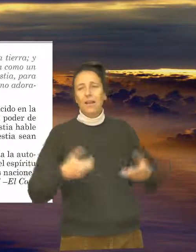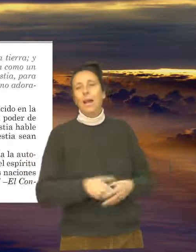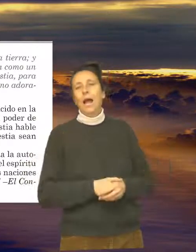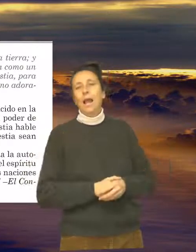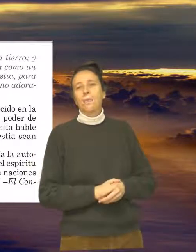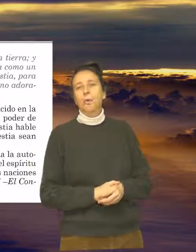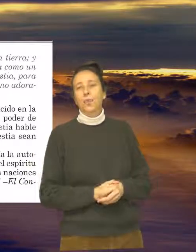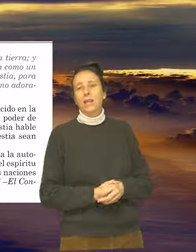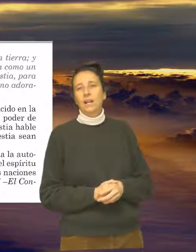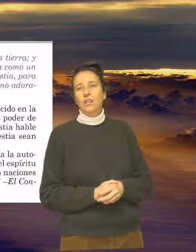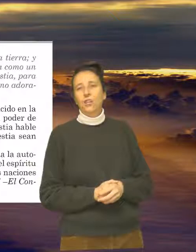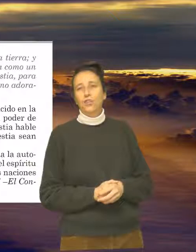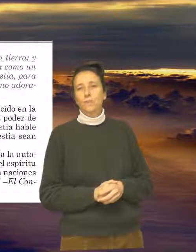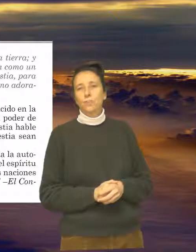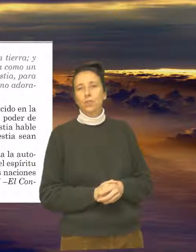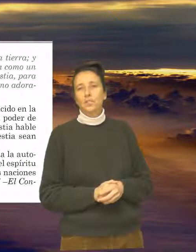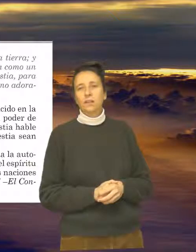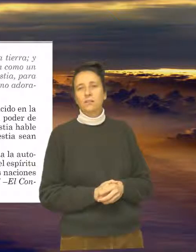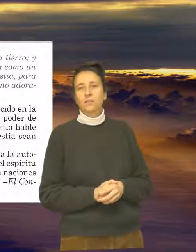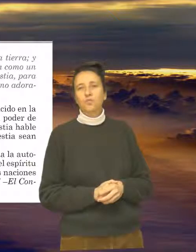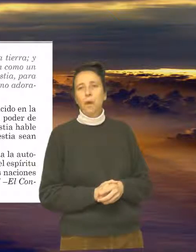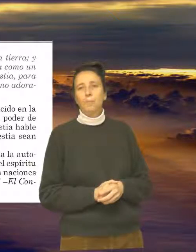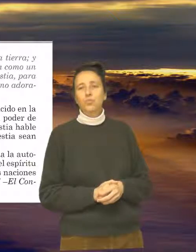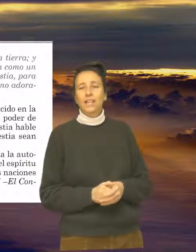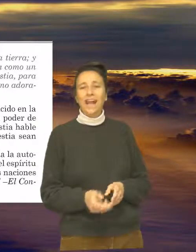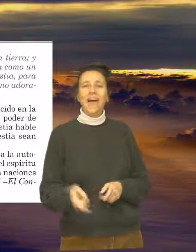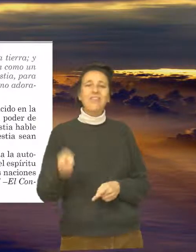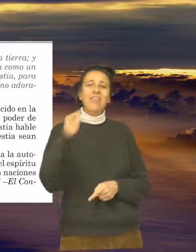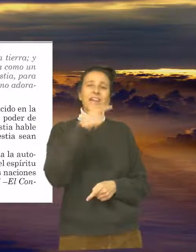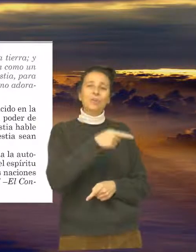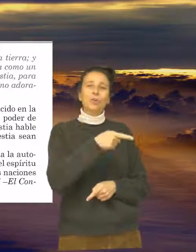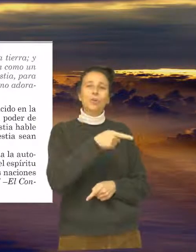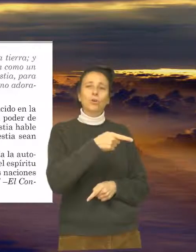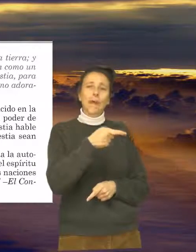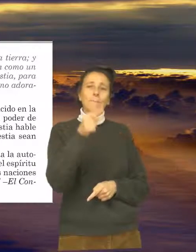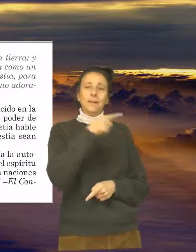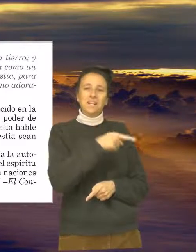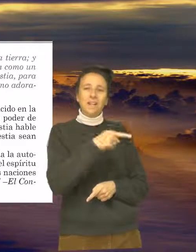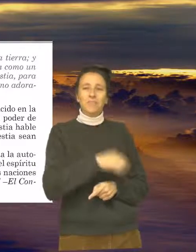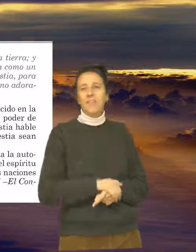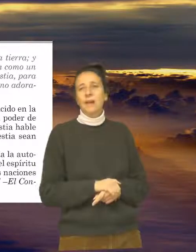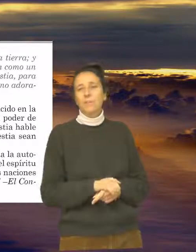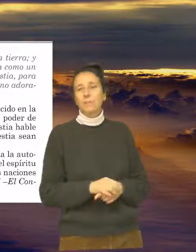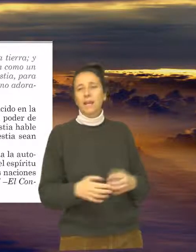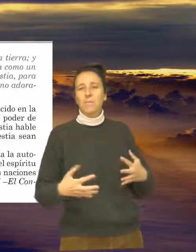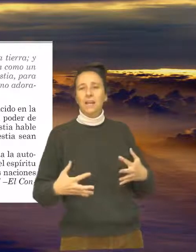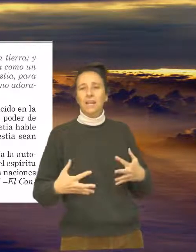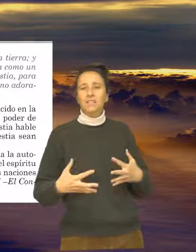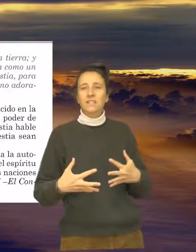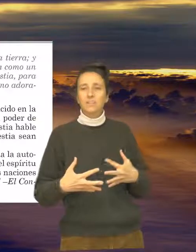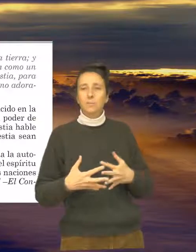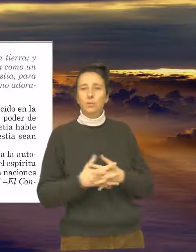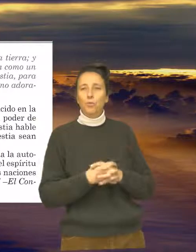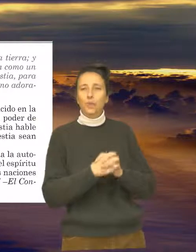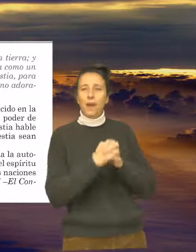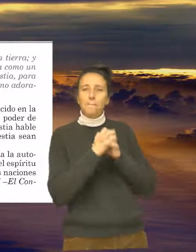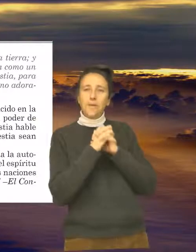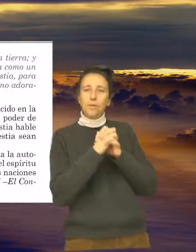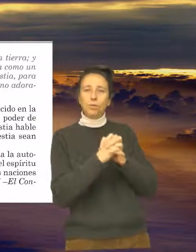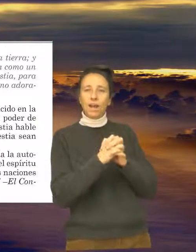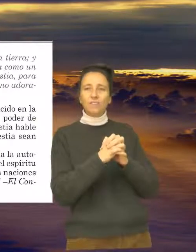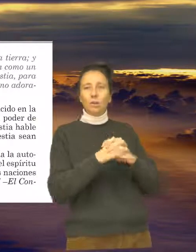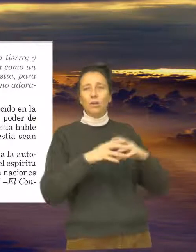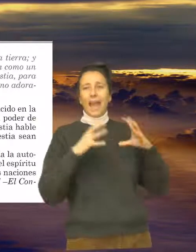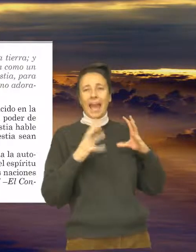levanta al poder religioso del protestantismo apóstata dentro, en presencia de la primera imagen. Así que se produce